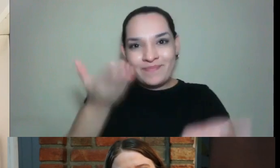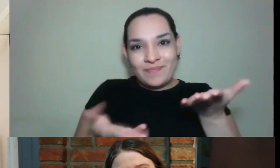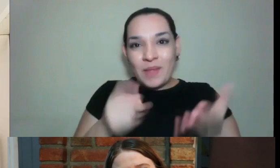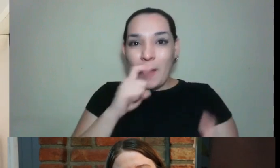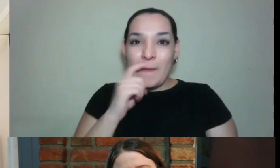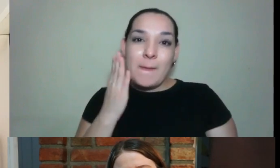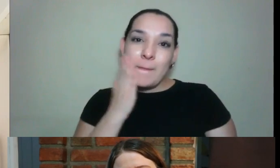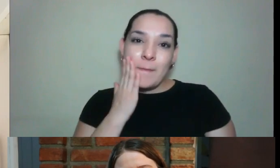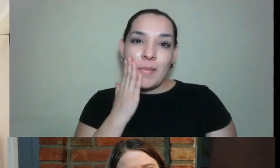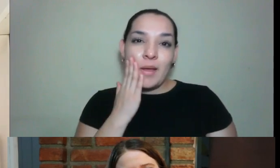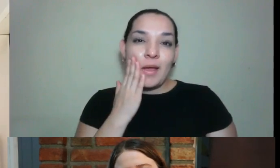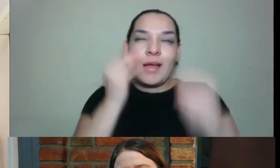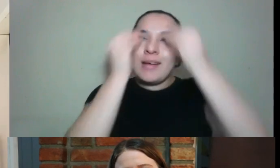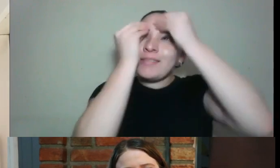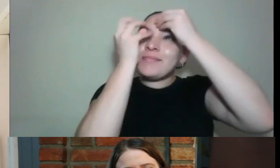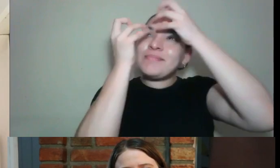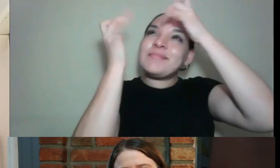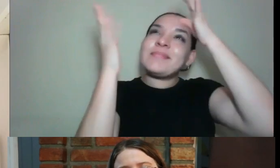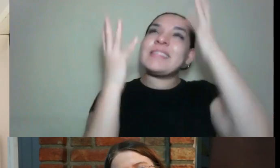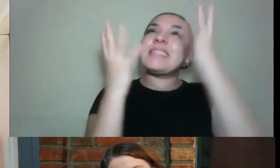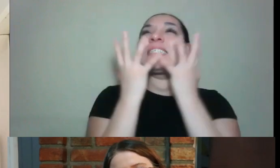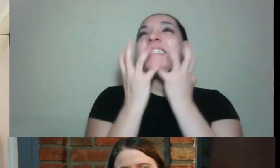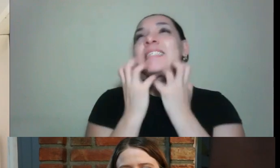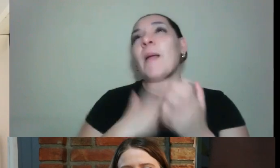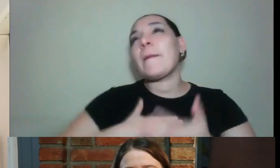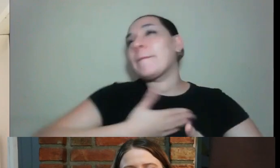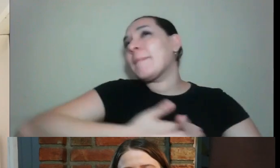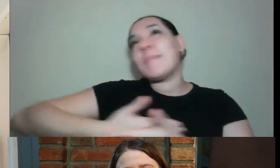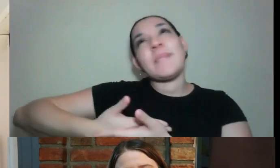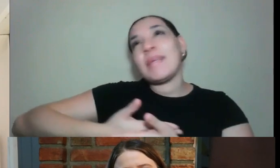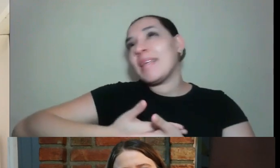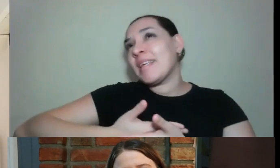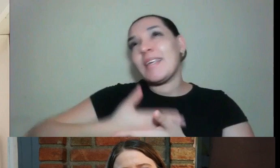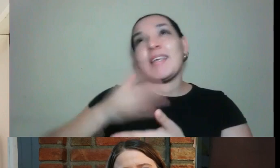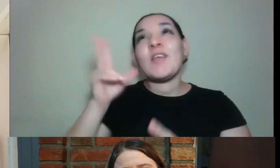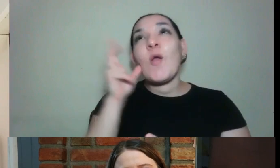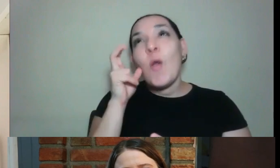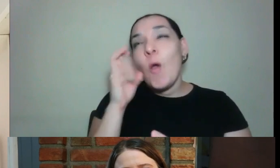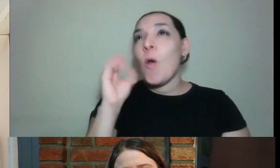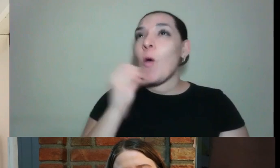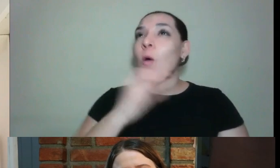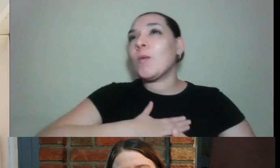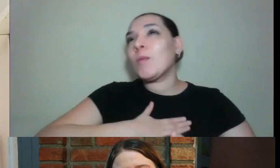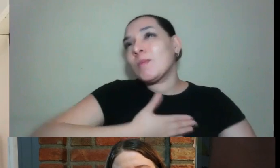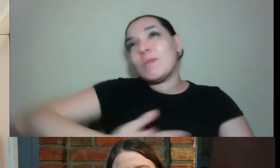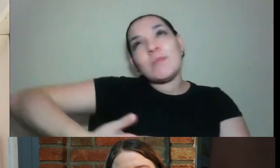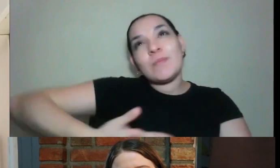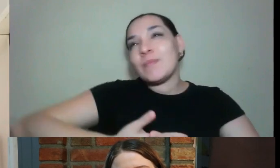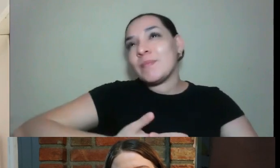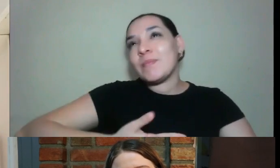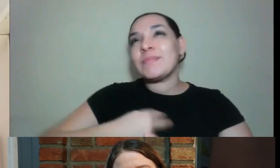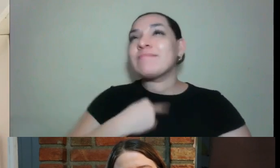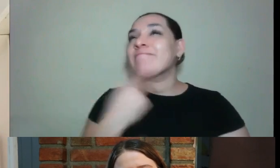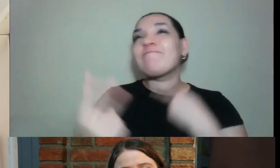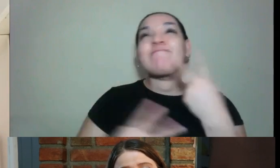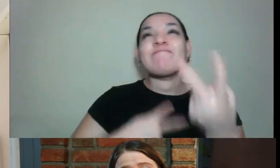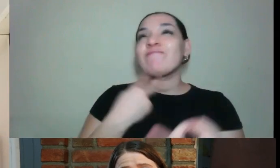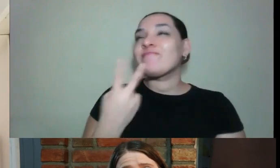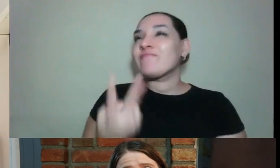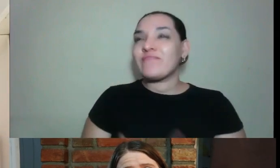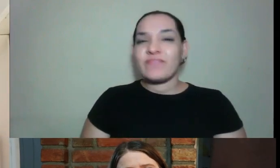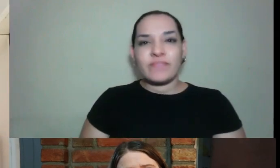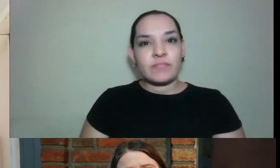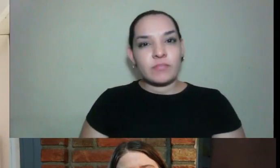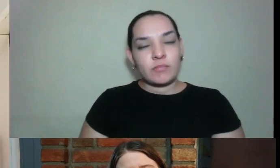Porque muchas veces suele suceder que los miedos de los padres, las fantasías, las expectativas,